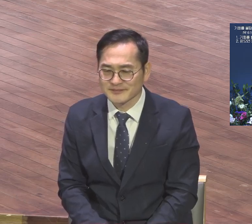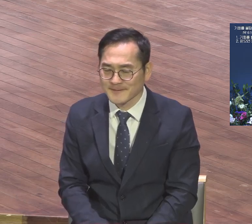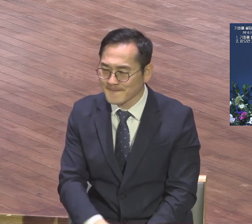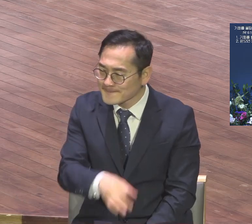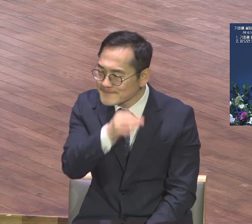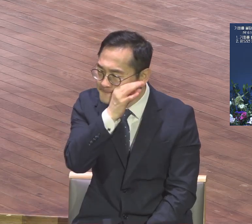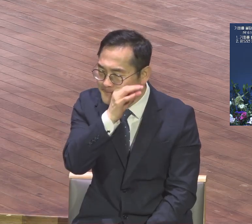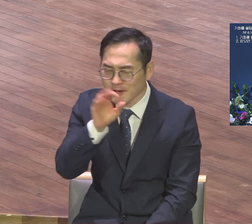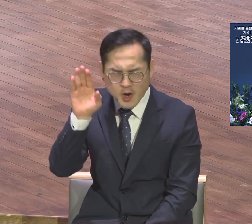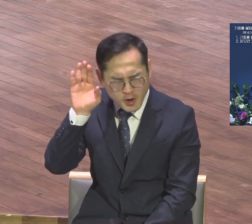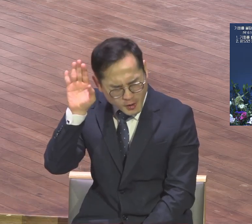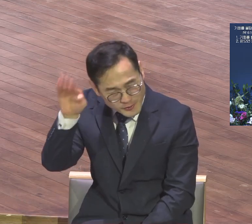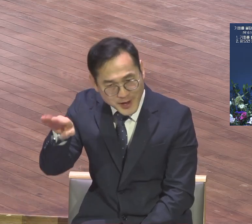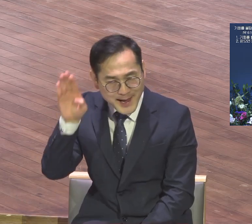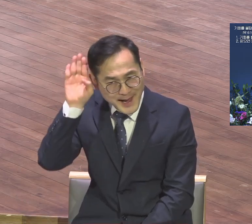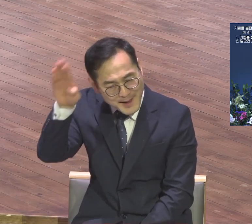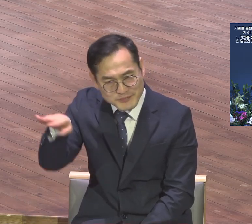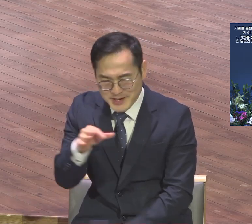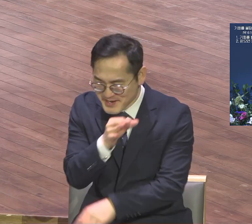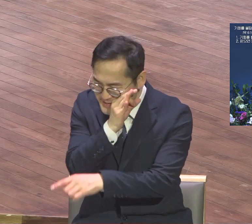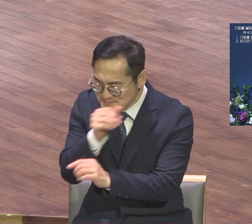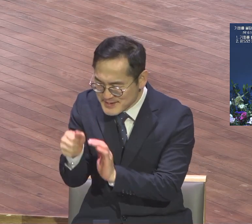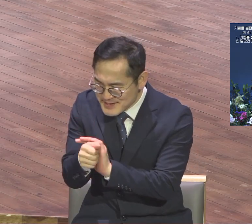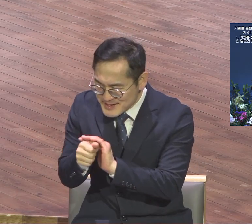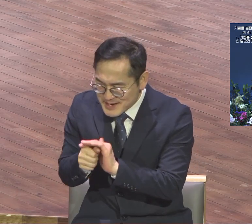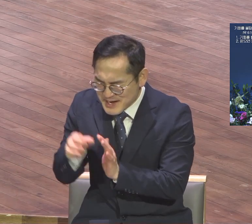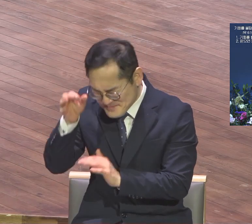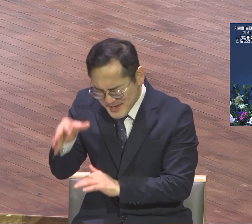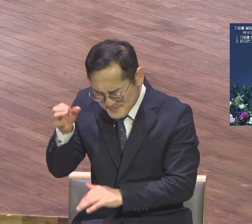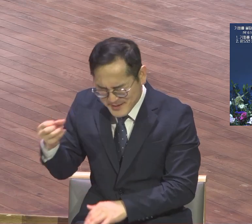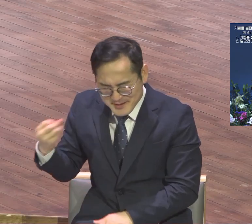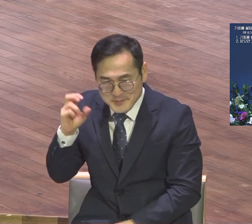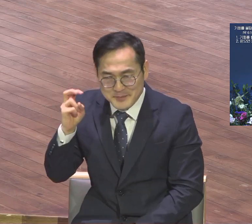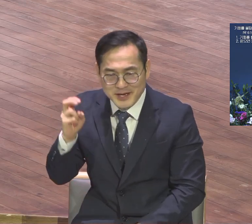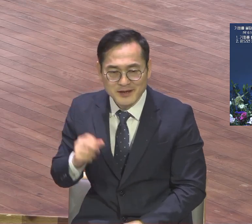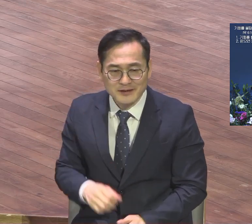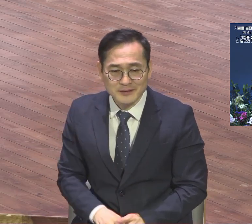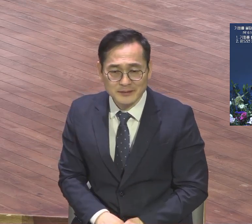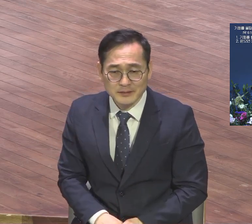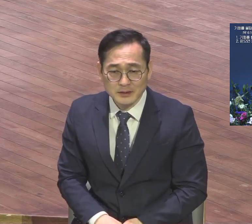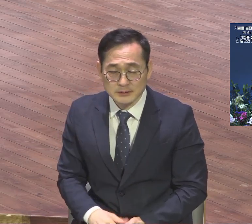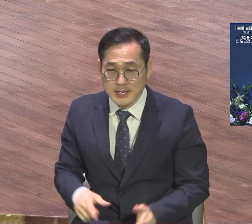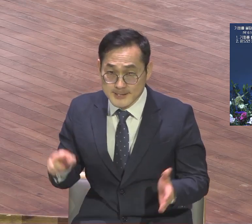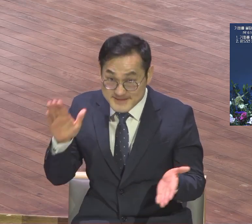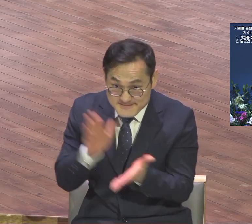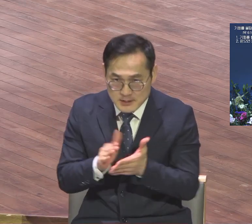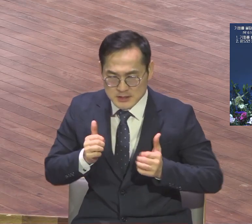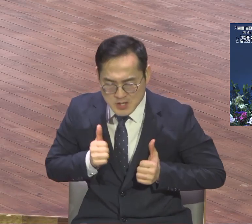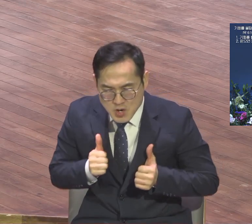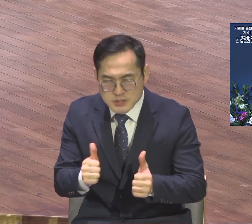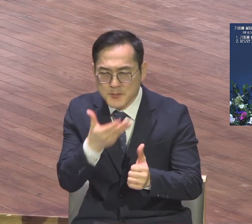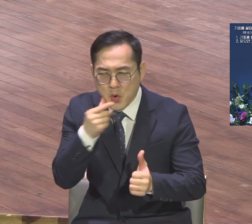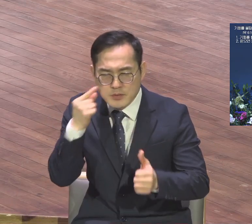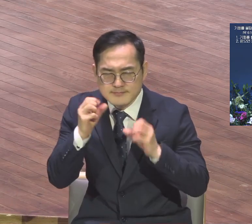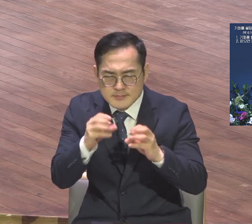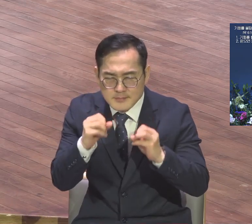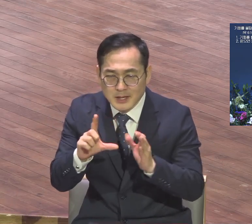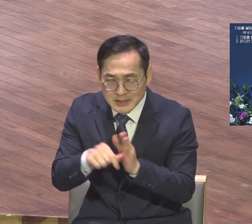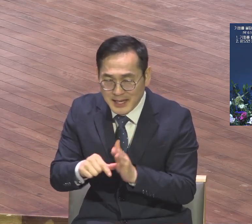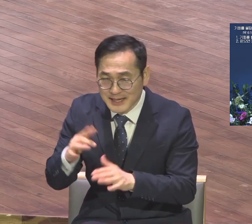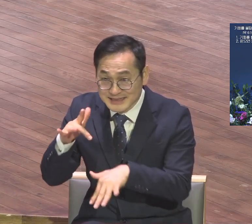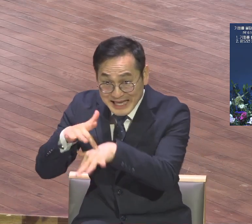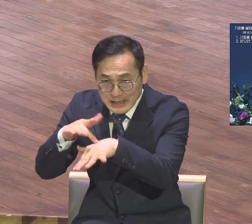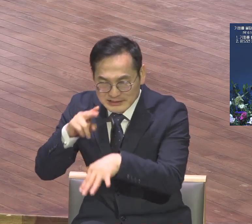거지요. 그러니까 여러분 신앙생활하면서 열심히 할수록 더 그렇습니다. 열정을 내면 할수록 사단이